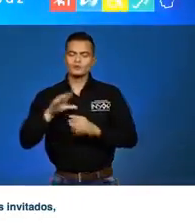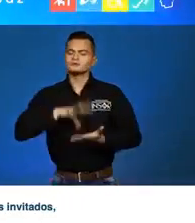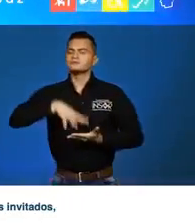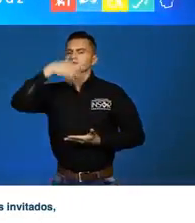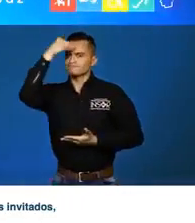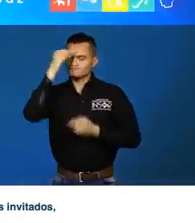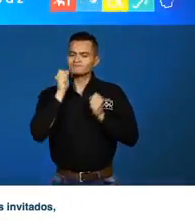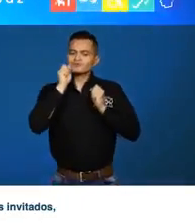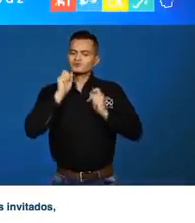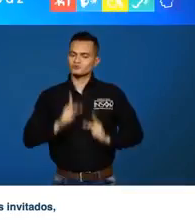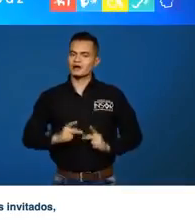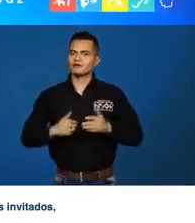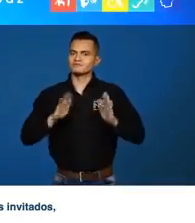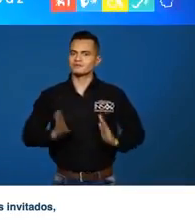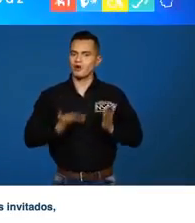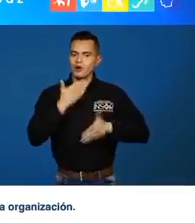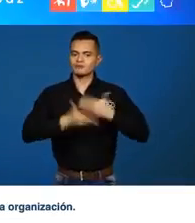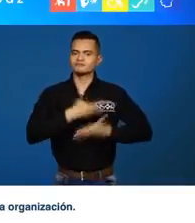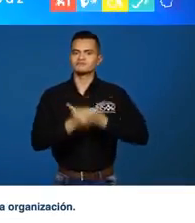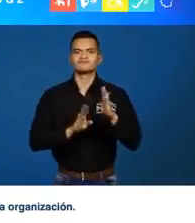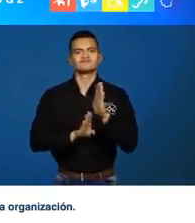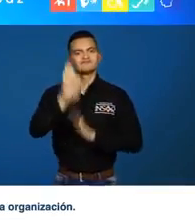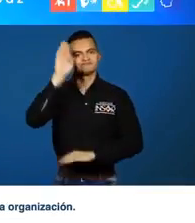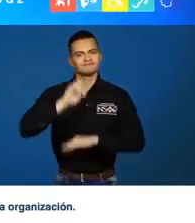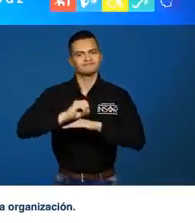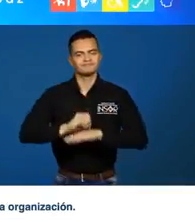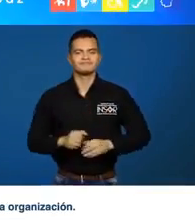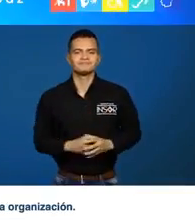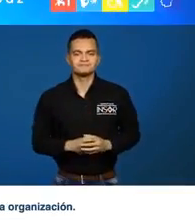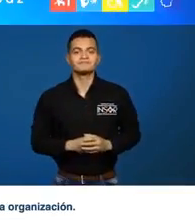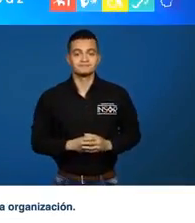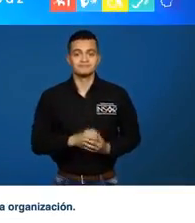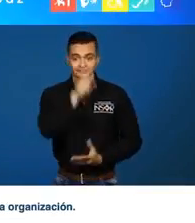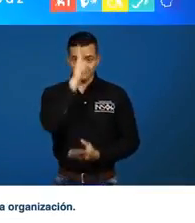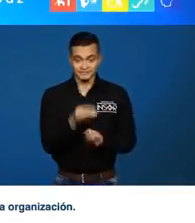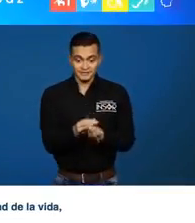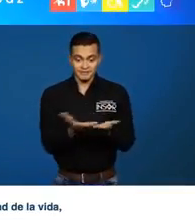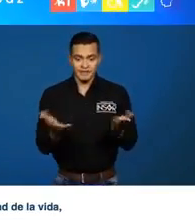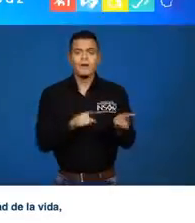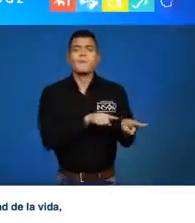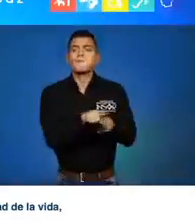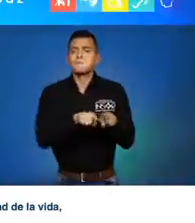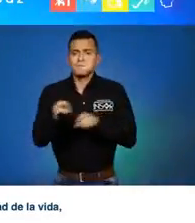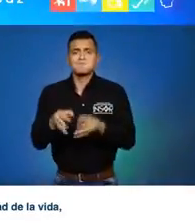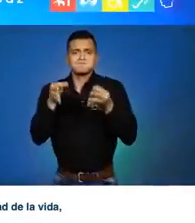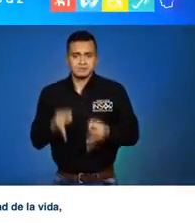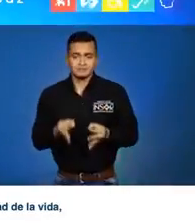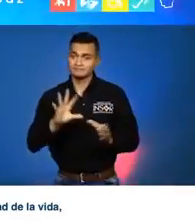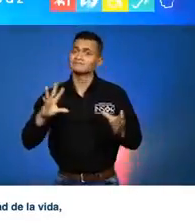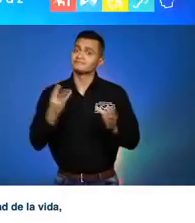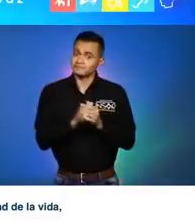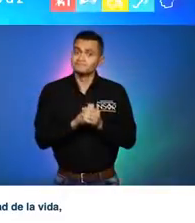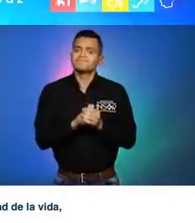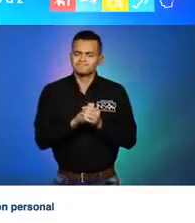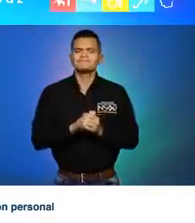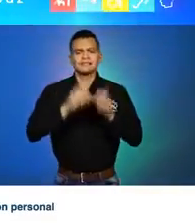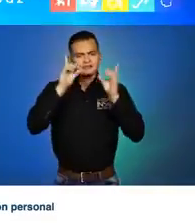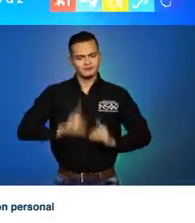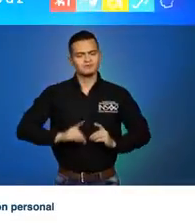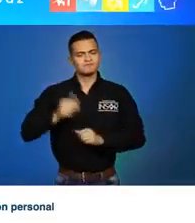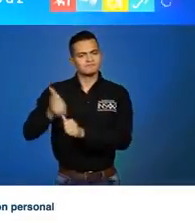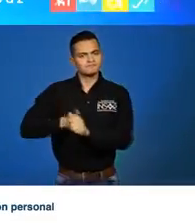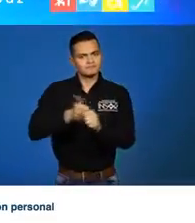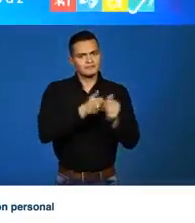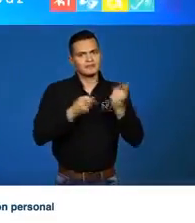a ser mejores con nuestros invitados para el éxito también de nuestra organización. La diversidad es una realidad de la vida, la inclusión es una